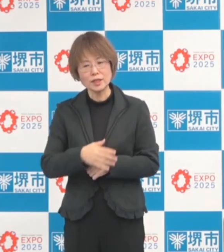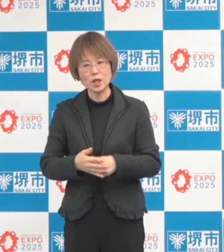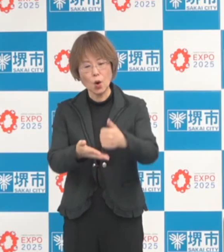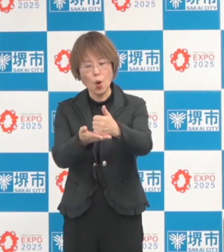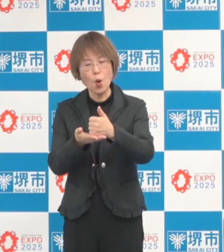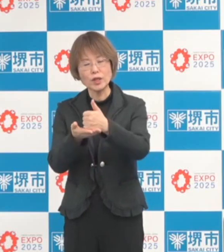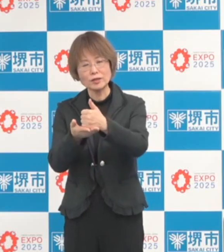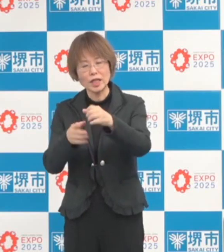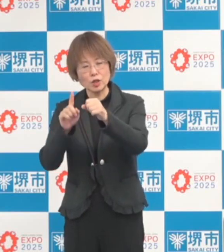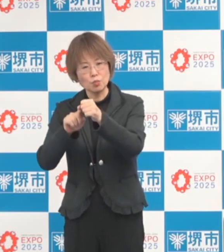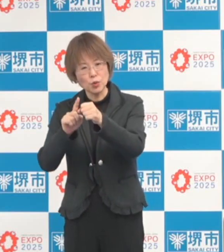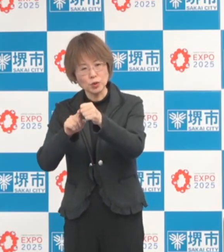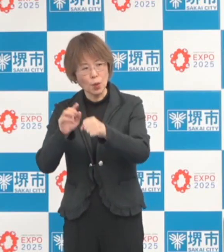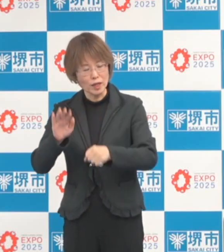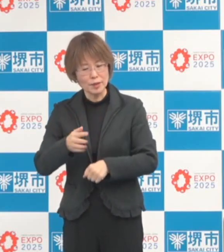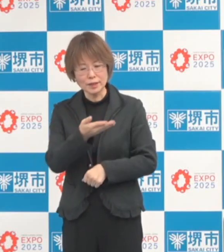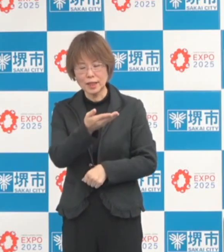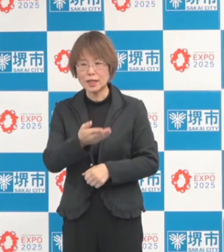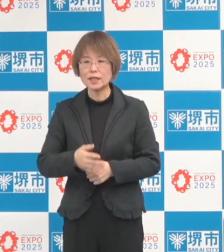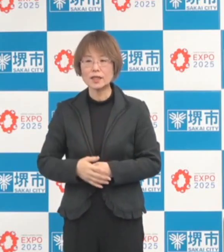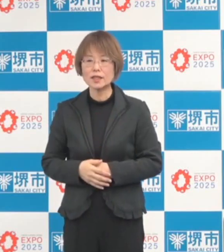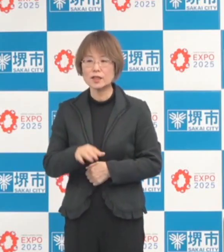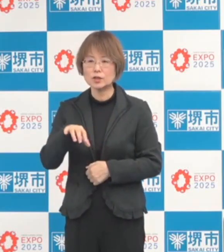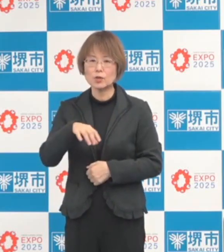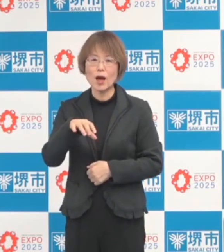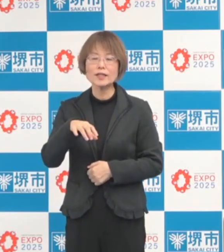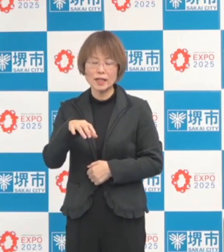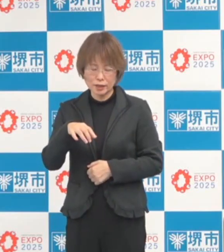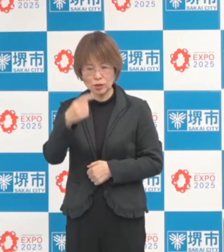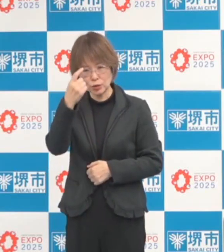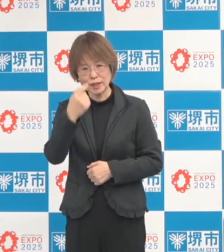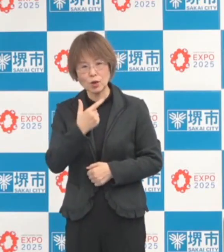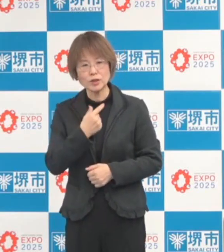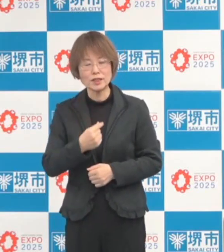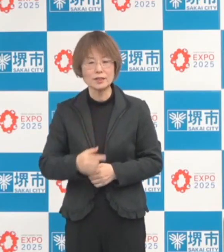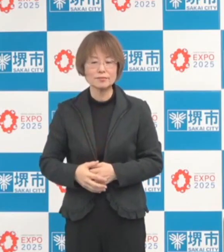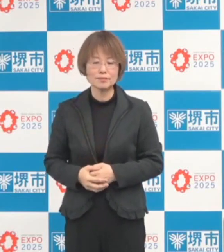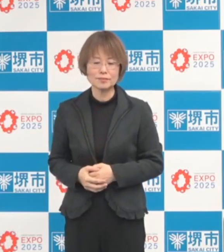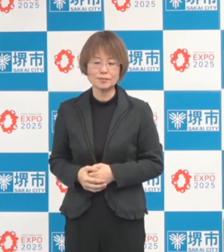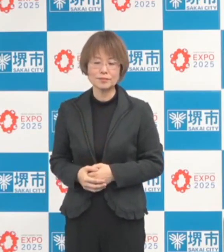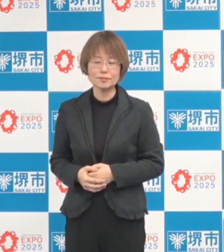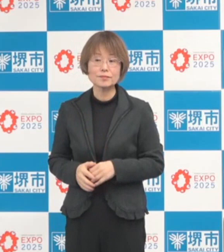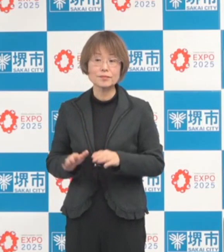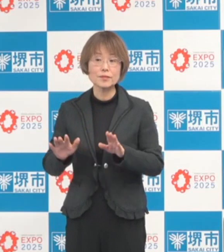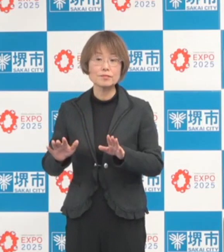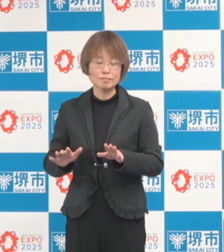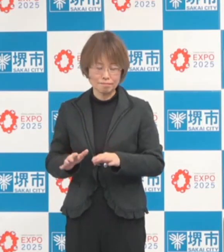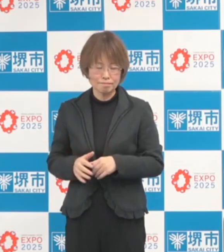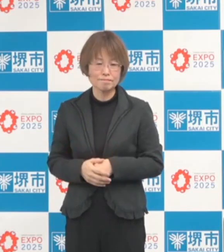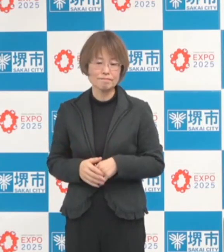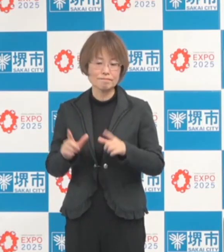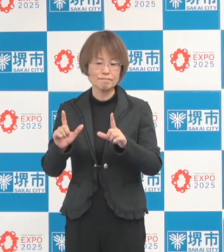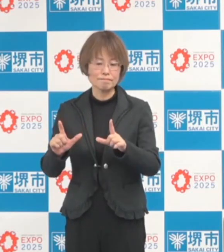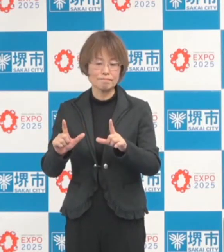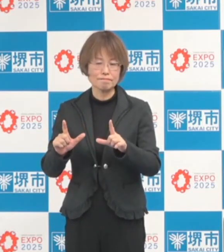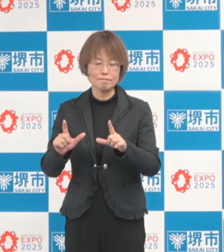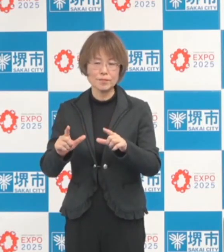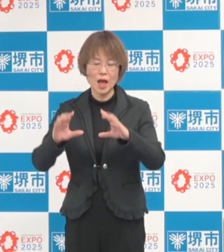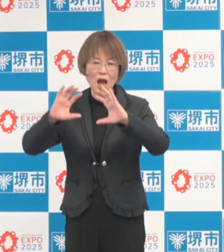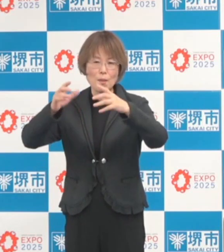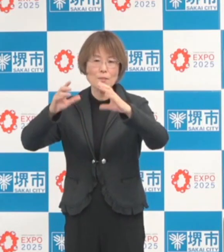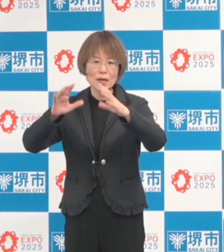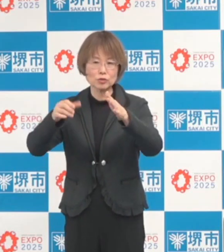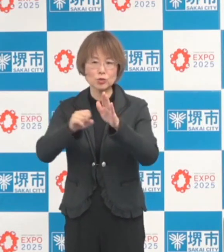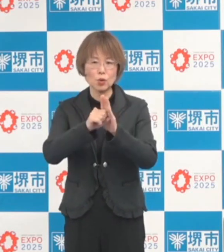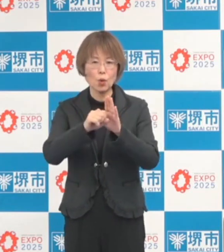標っていうのは何か持っていらっしゃるのか、そのあたりあったら教えてください。 はい、今この万博の効果に関しまし